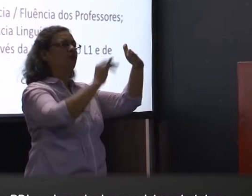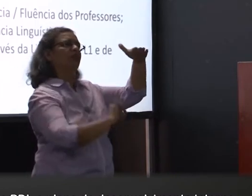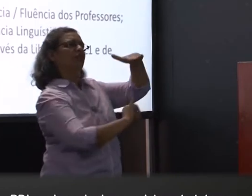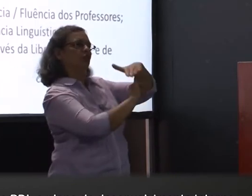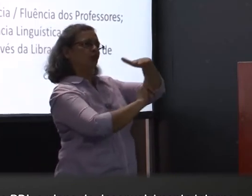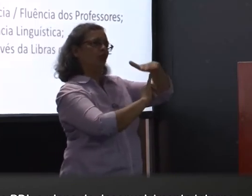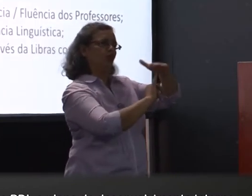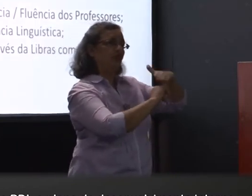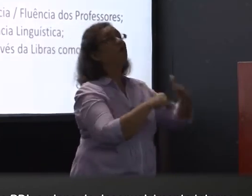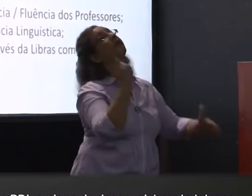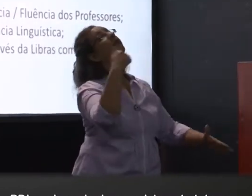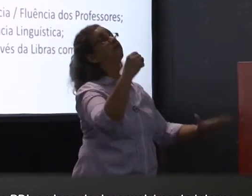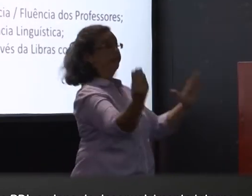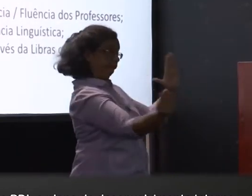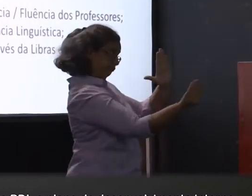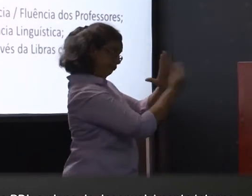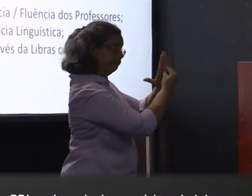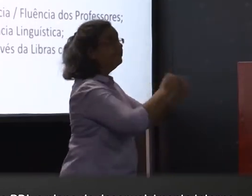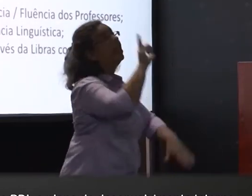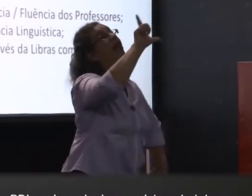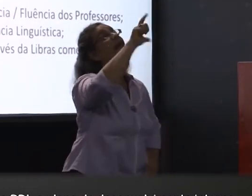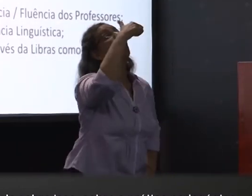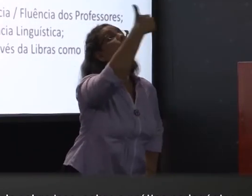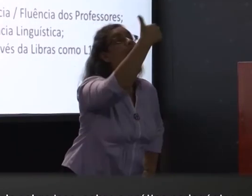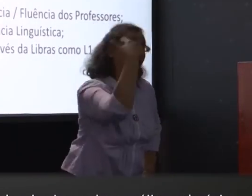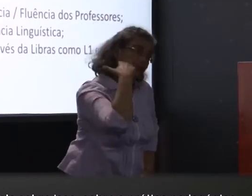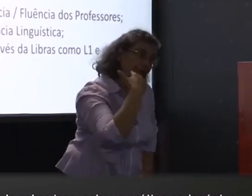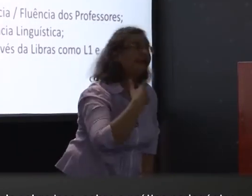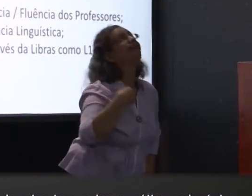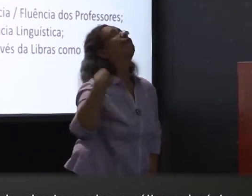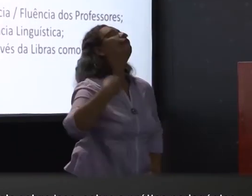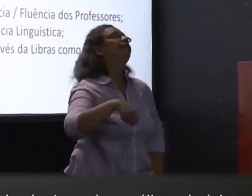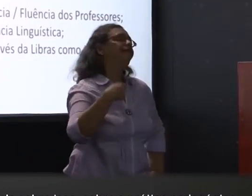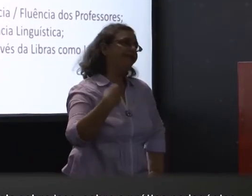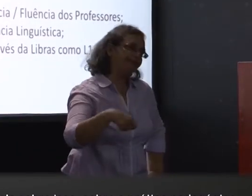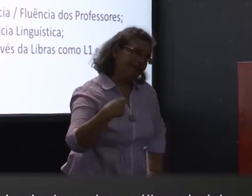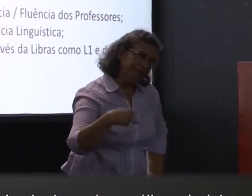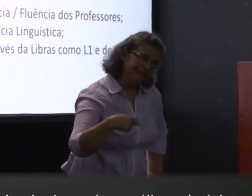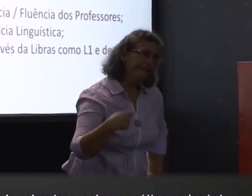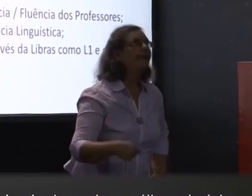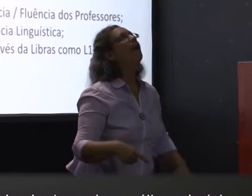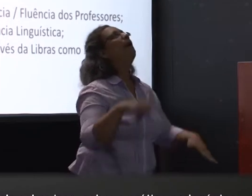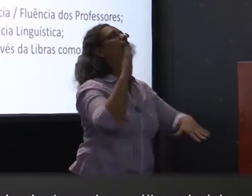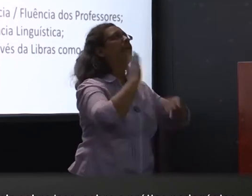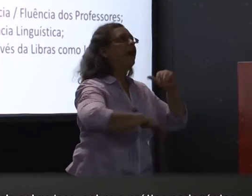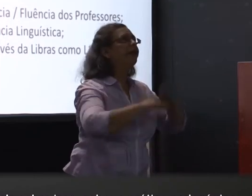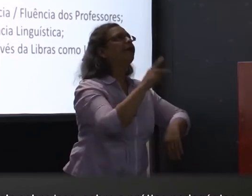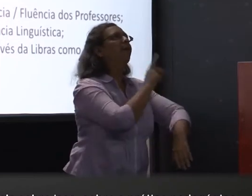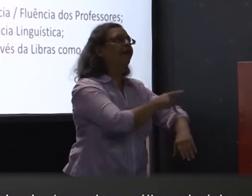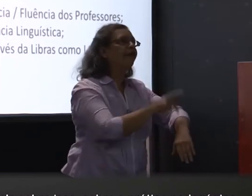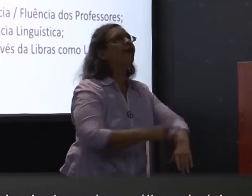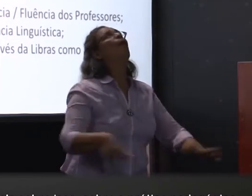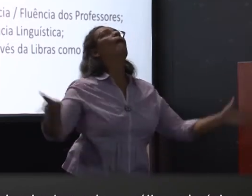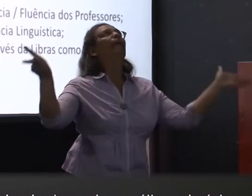de Desenvolvimento Interno, institucional, ele fala sobre isso também, ele aborda sobre isso, sobre a